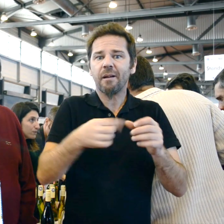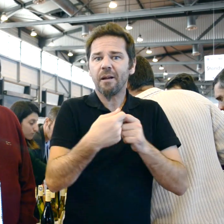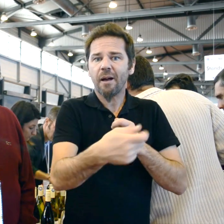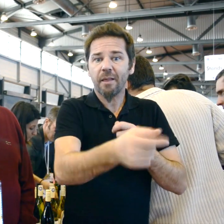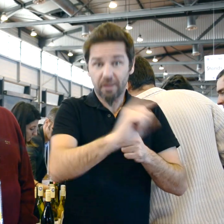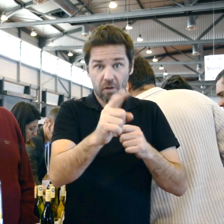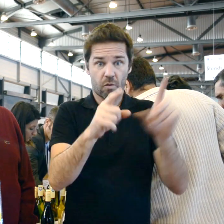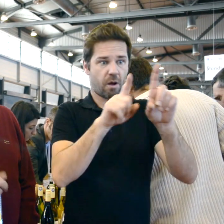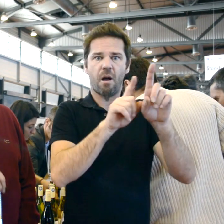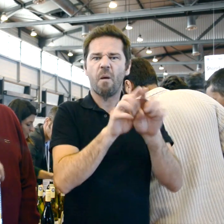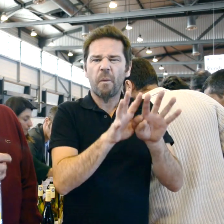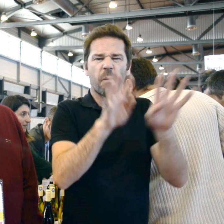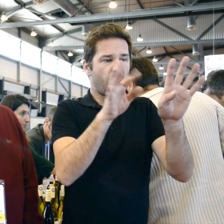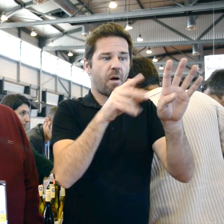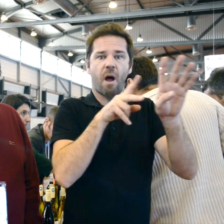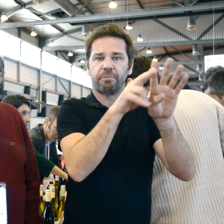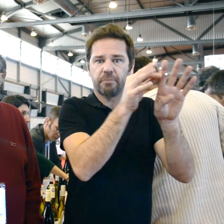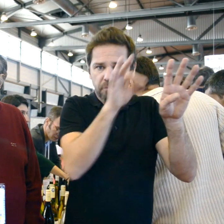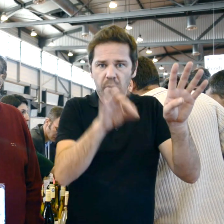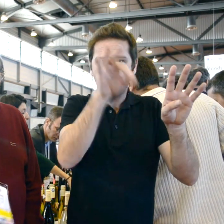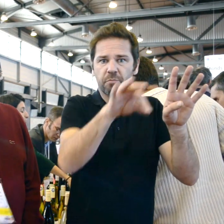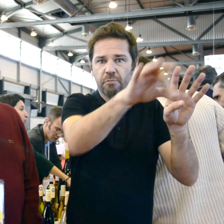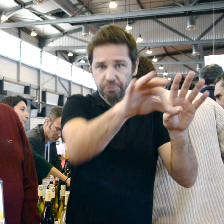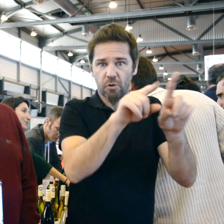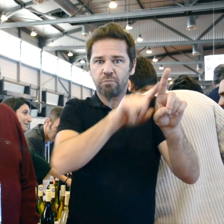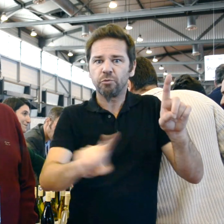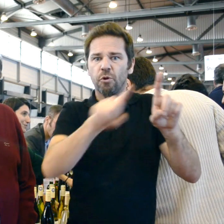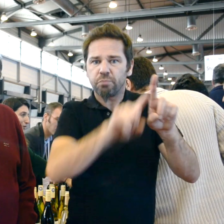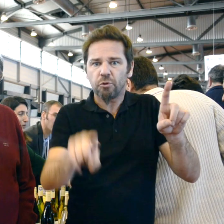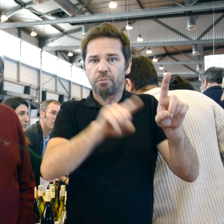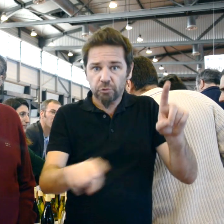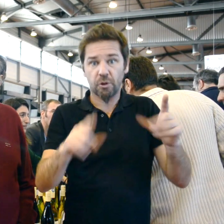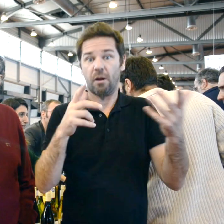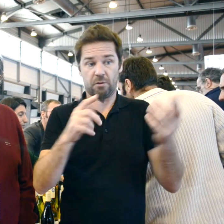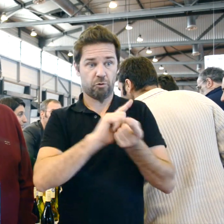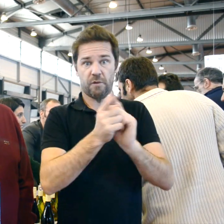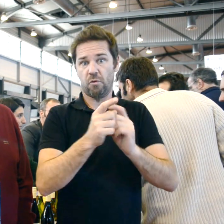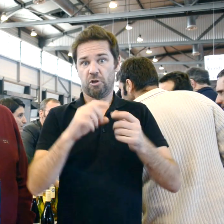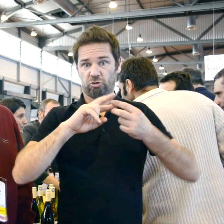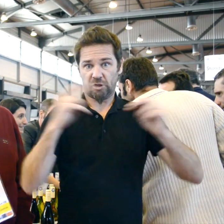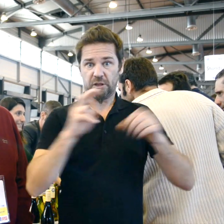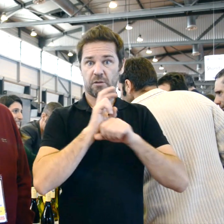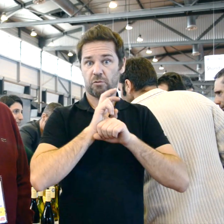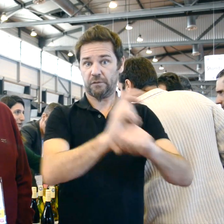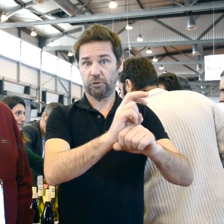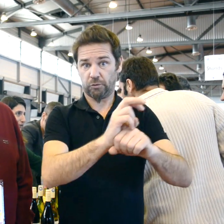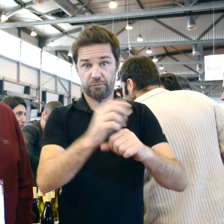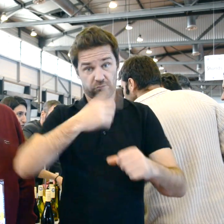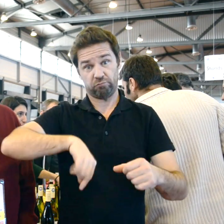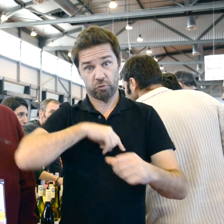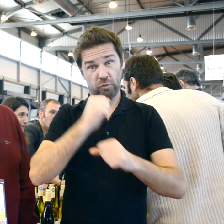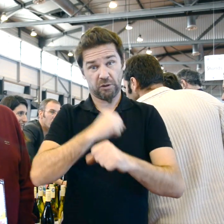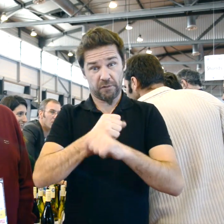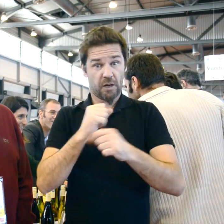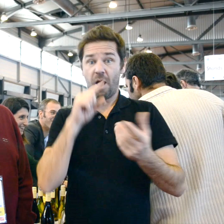par le végétal. Donc on fait des boutures, et là vous avez une conservation génétique, tant que ce n'est pas virosé ou dégradé par ça. Voilà, c'est tout le travail qu'on a